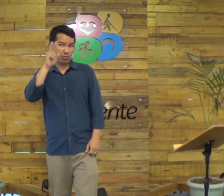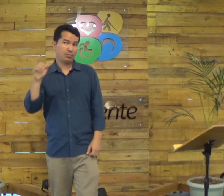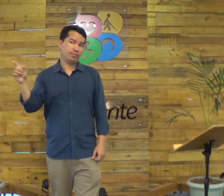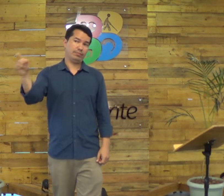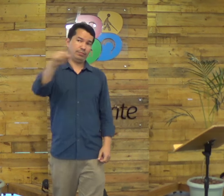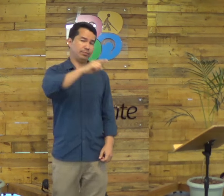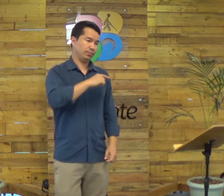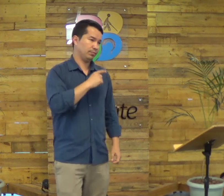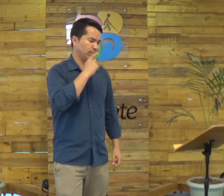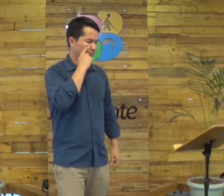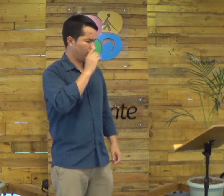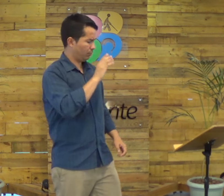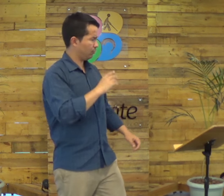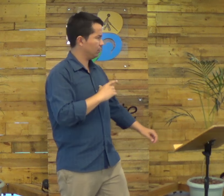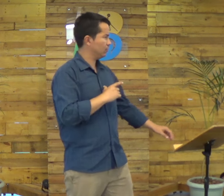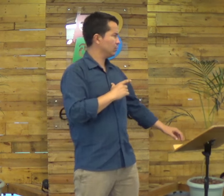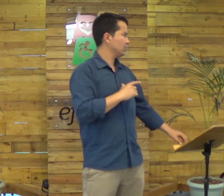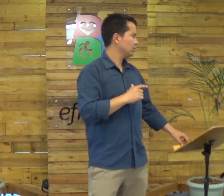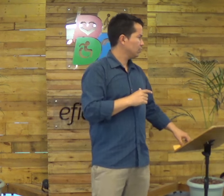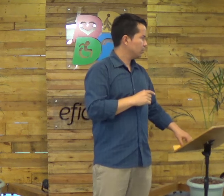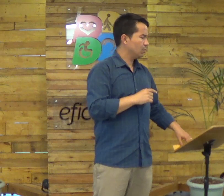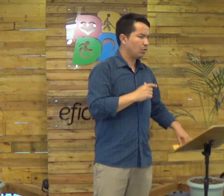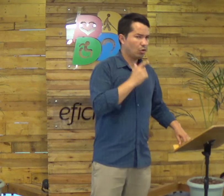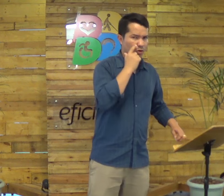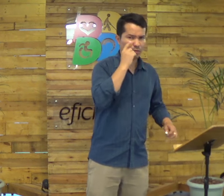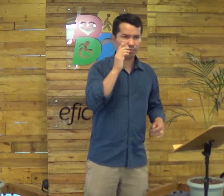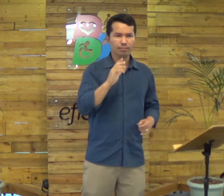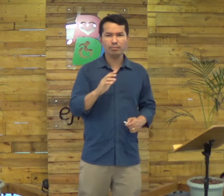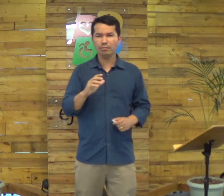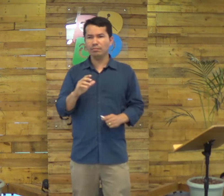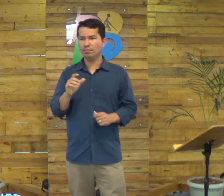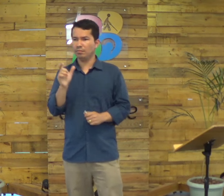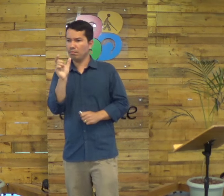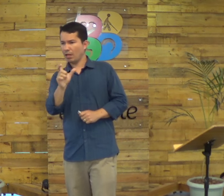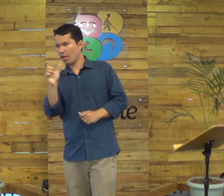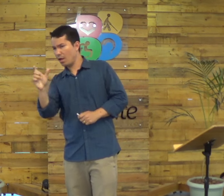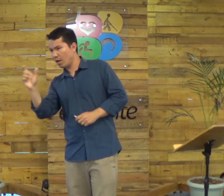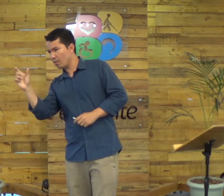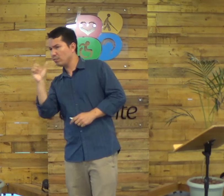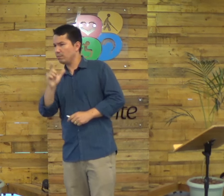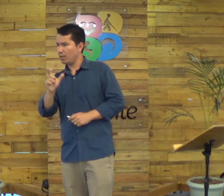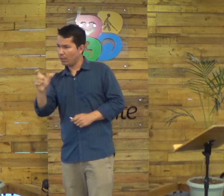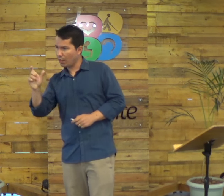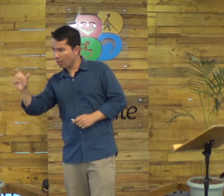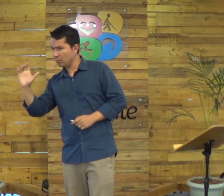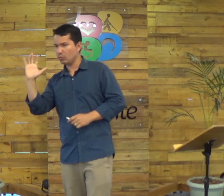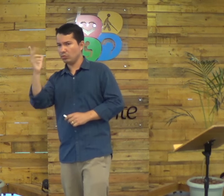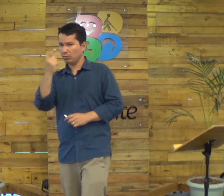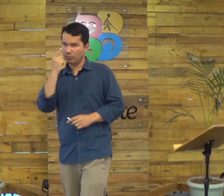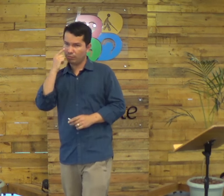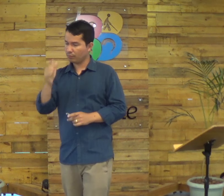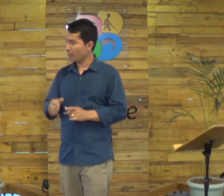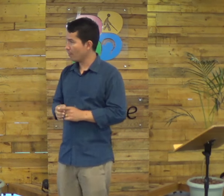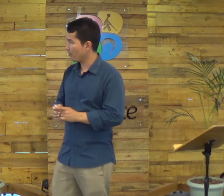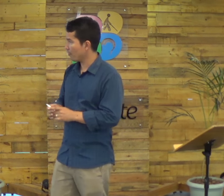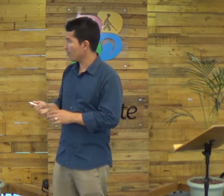Ali, temos um texto ali, que explica toda essa história. Vamos aprender a palavra, sua palavra, tá?